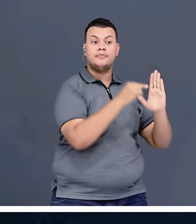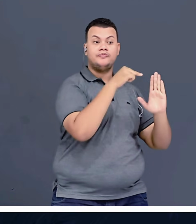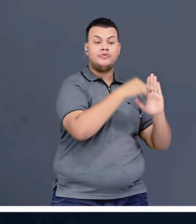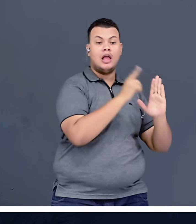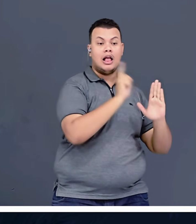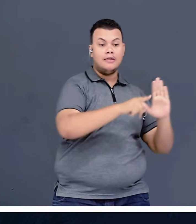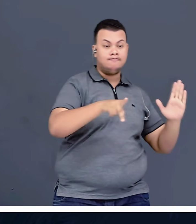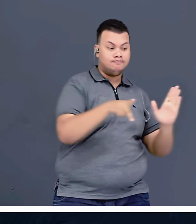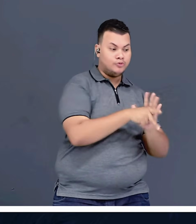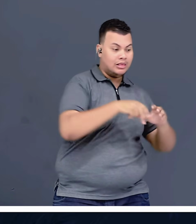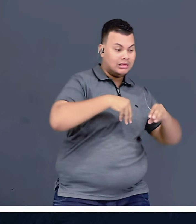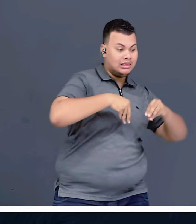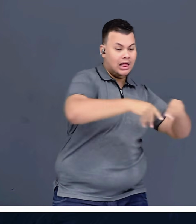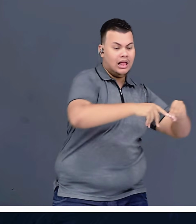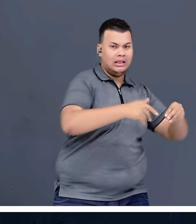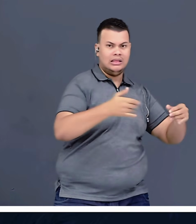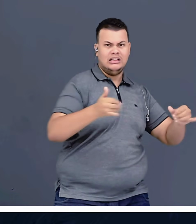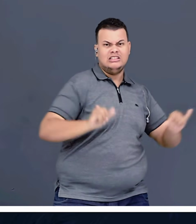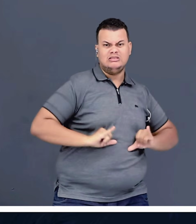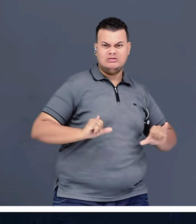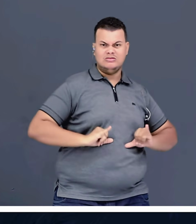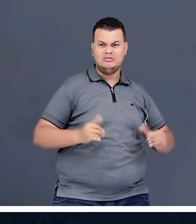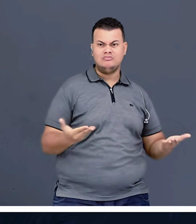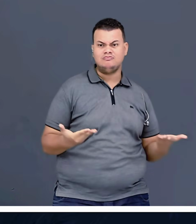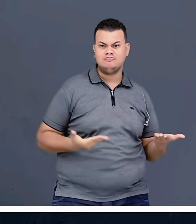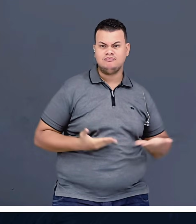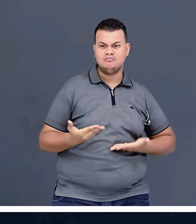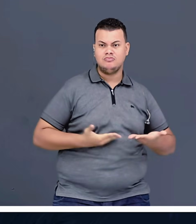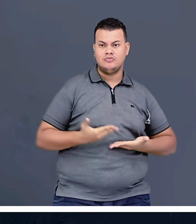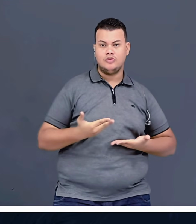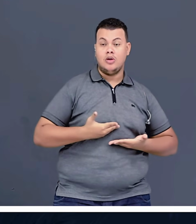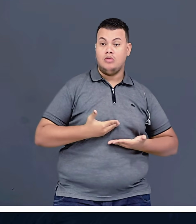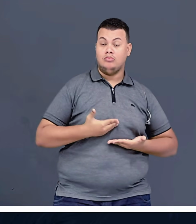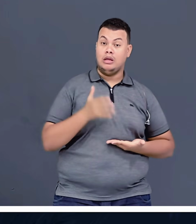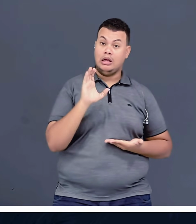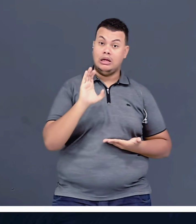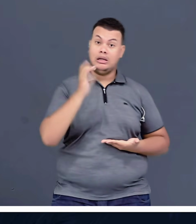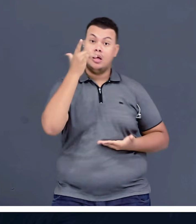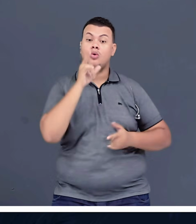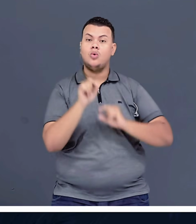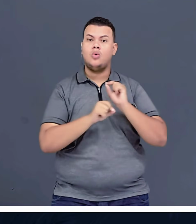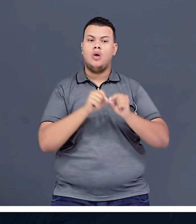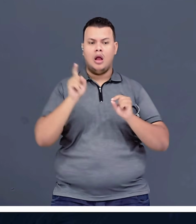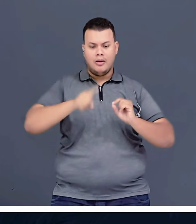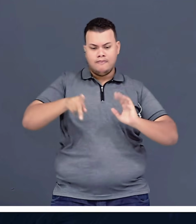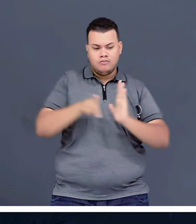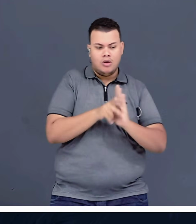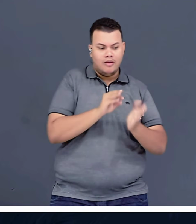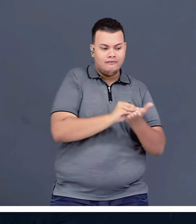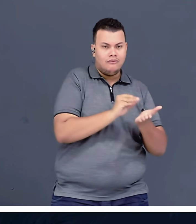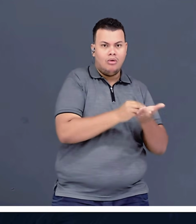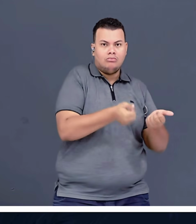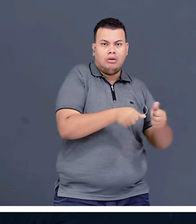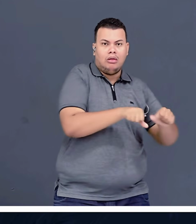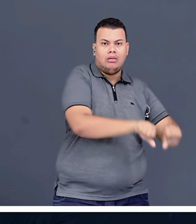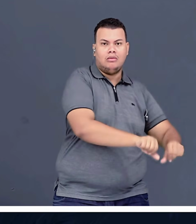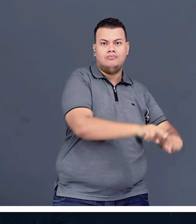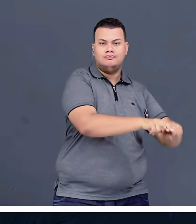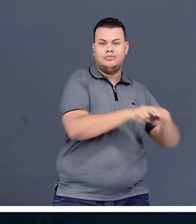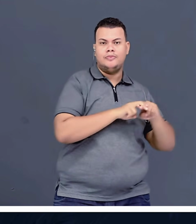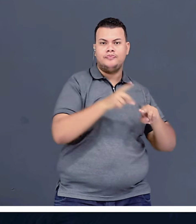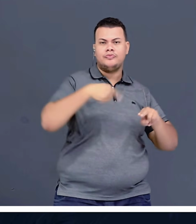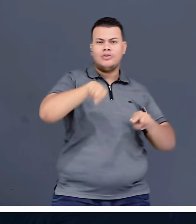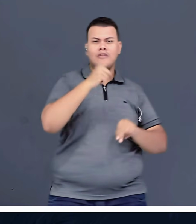da escravidão. A terra da escravidão, por óbvio, é a terra de quê, gente? Da escassez.